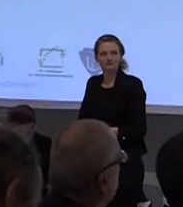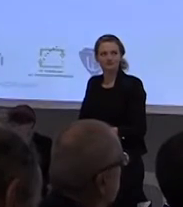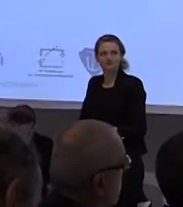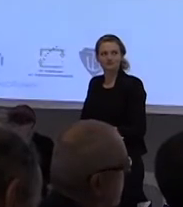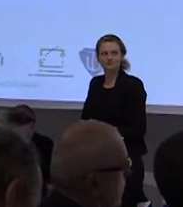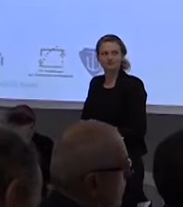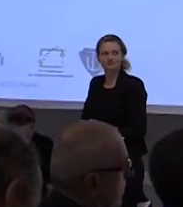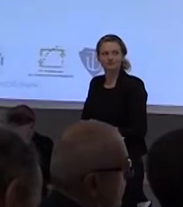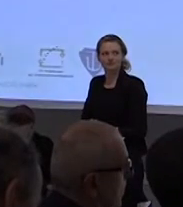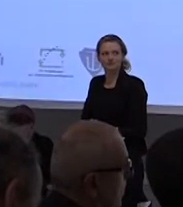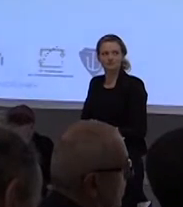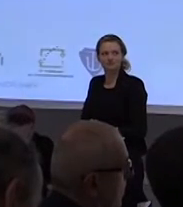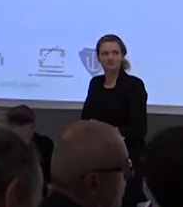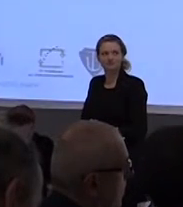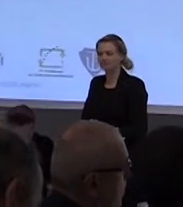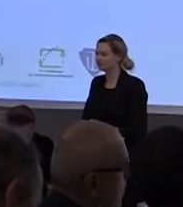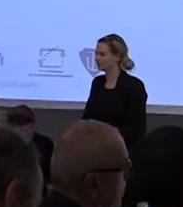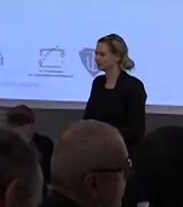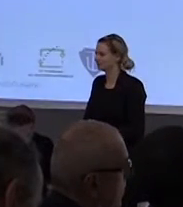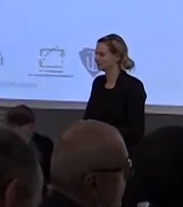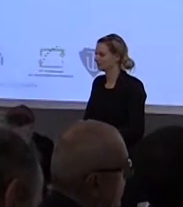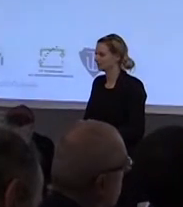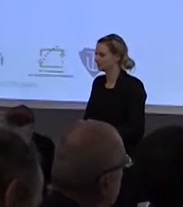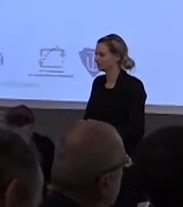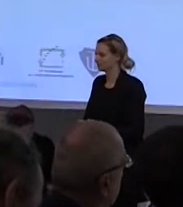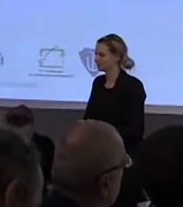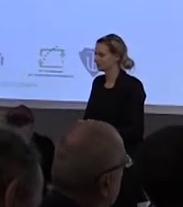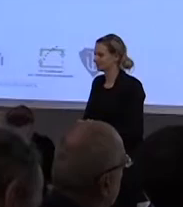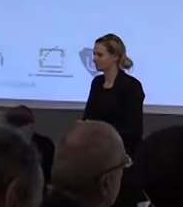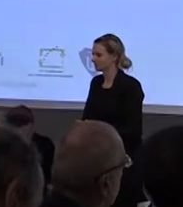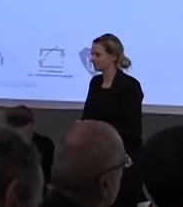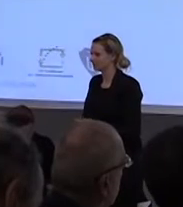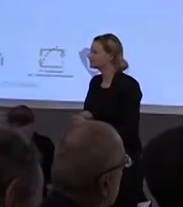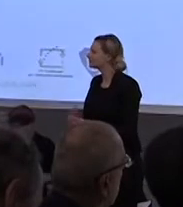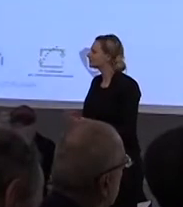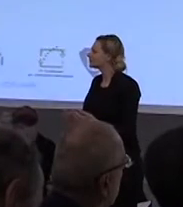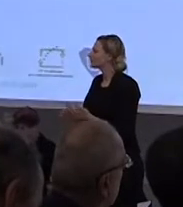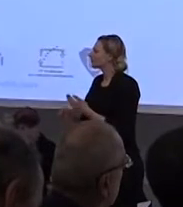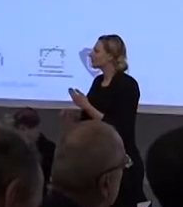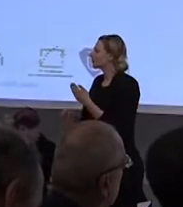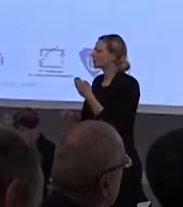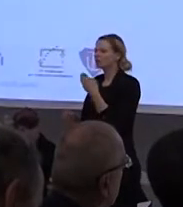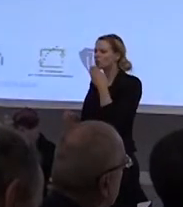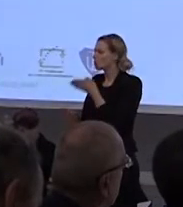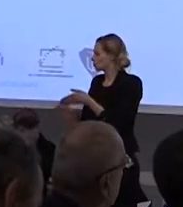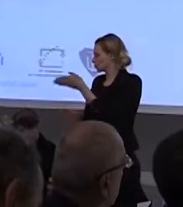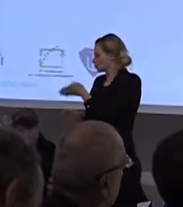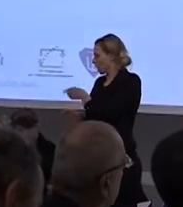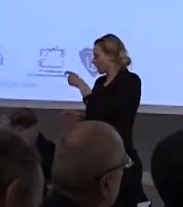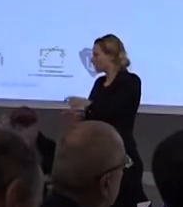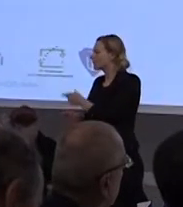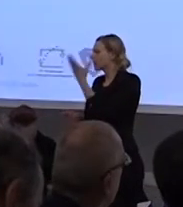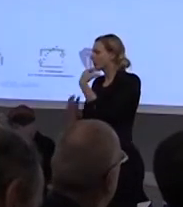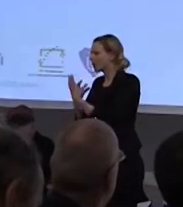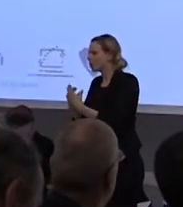and just go with the flow and see what happens. A jak už tady dnes zaznělo, i já bych vás chtěla požádat, abyste dnes